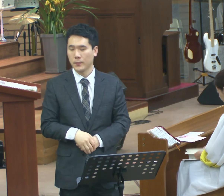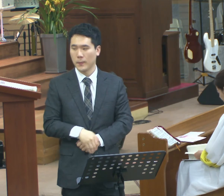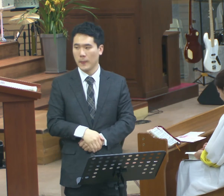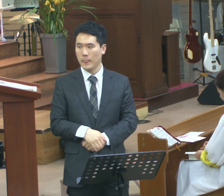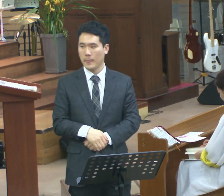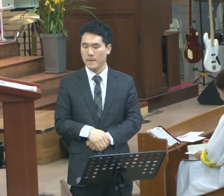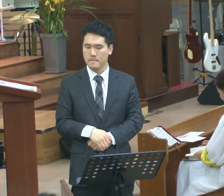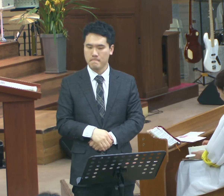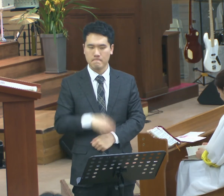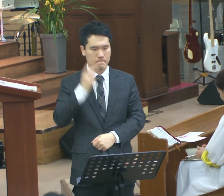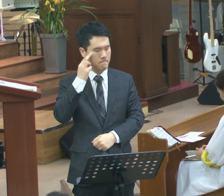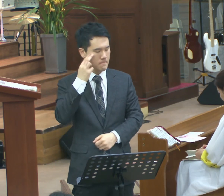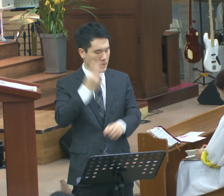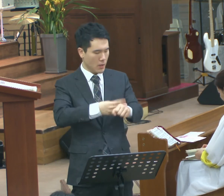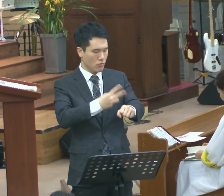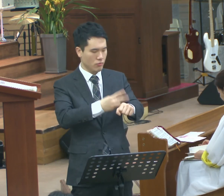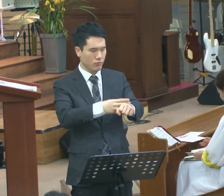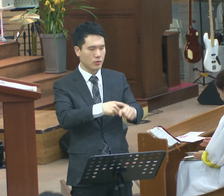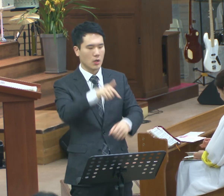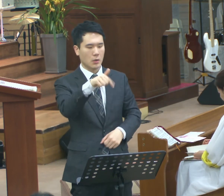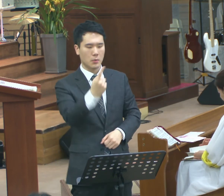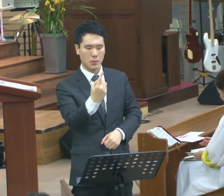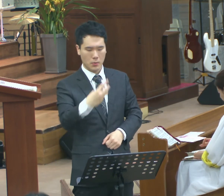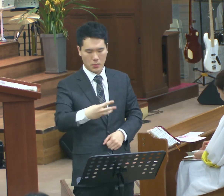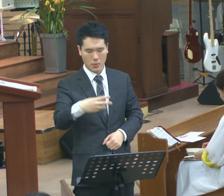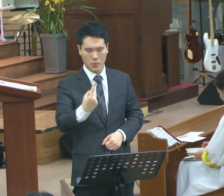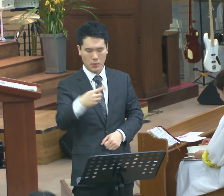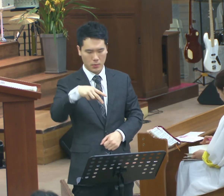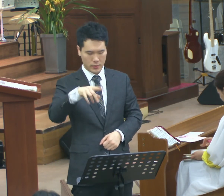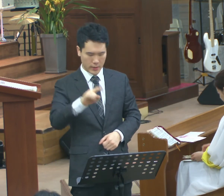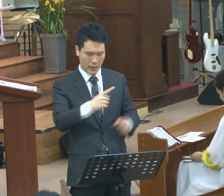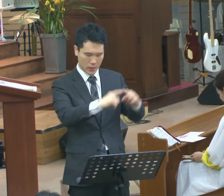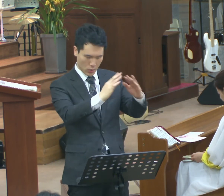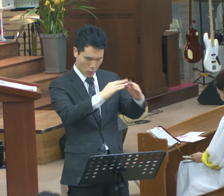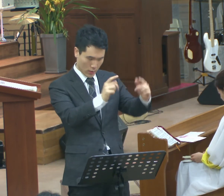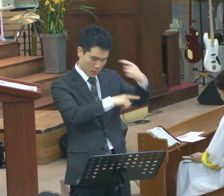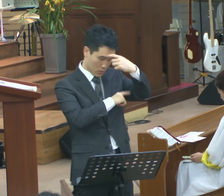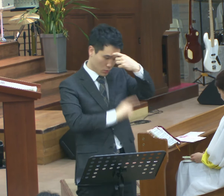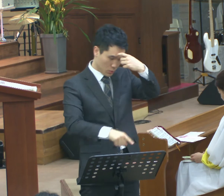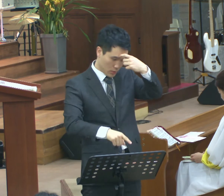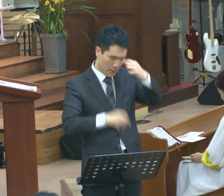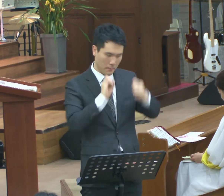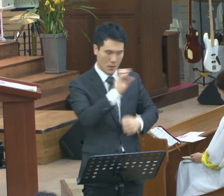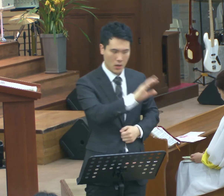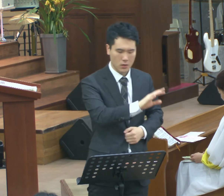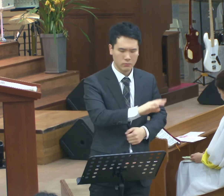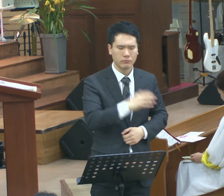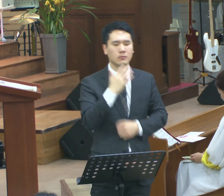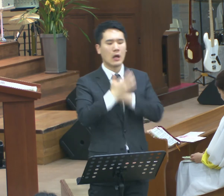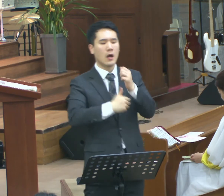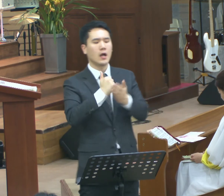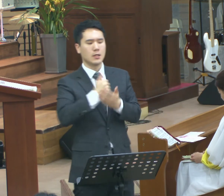사도 바울은 골로새 교회 성도들을 위해 하나님을 아는 것에 차라게 해달라 그렇게 기도한다고 알려줬어요.